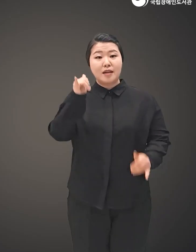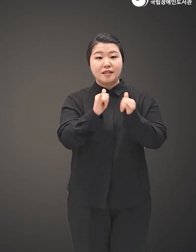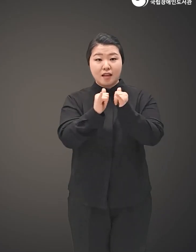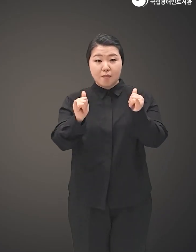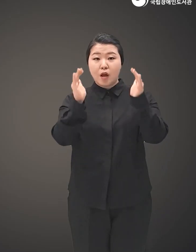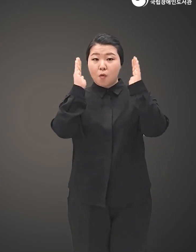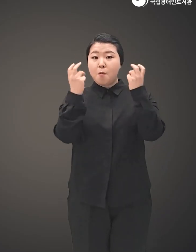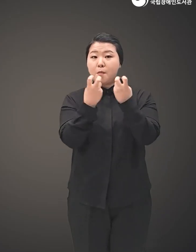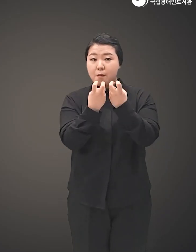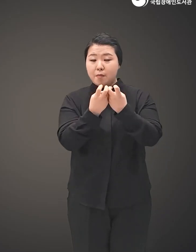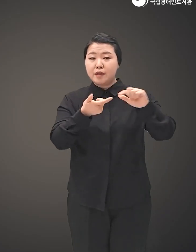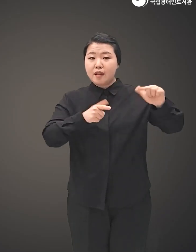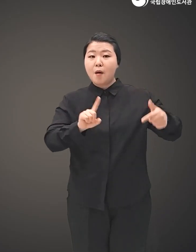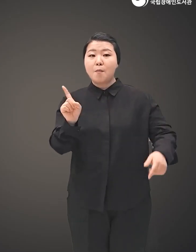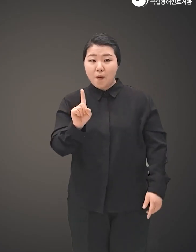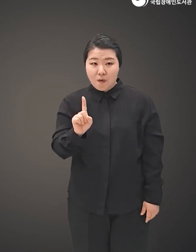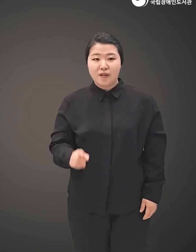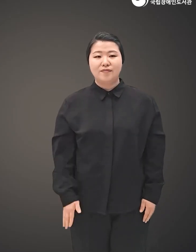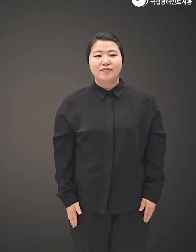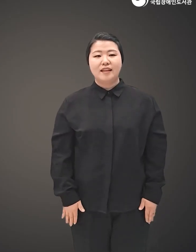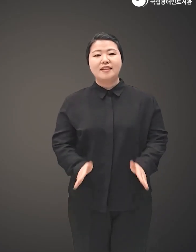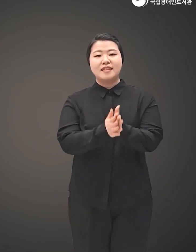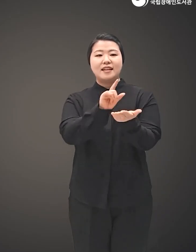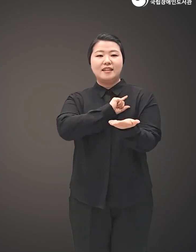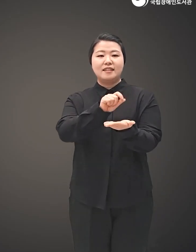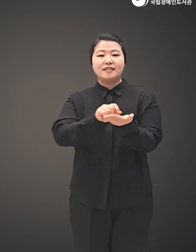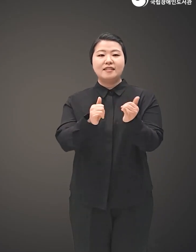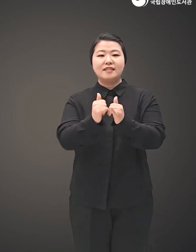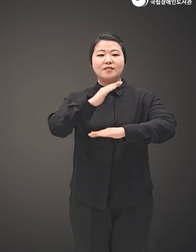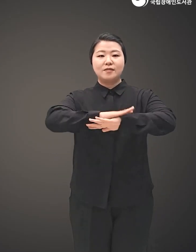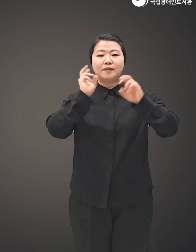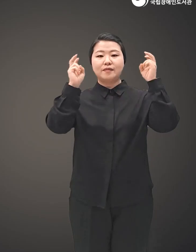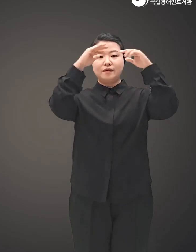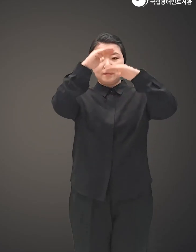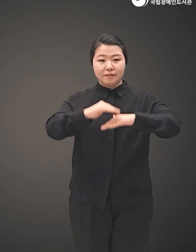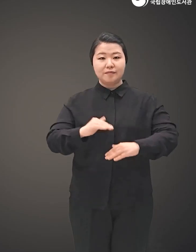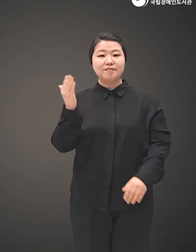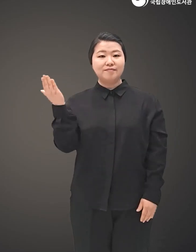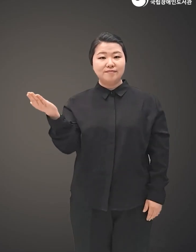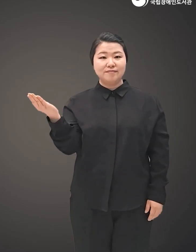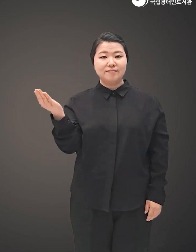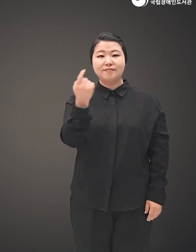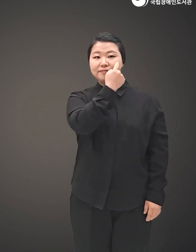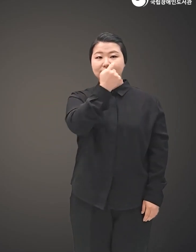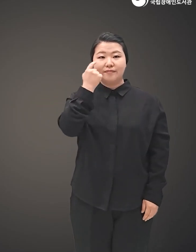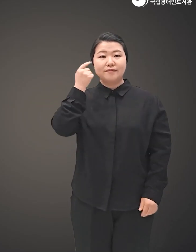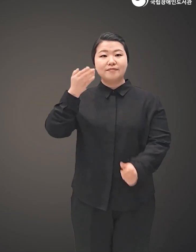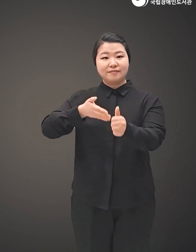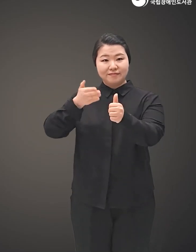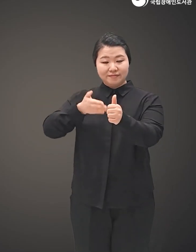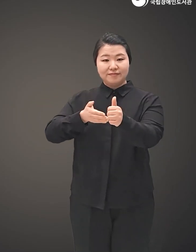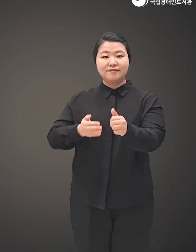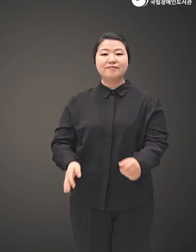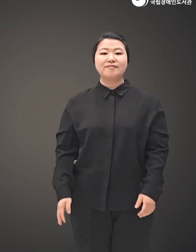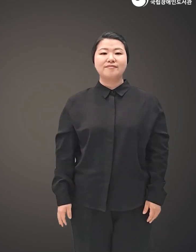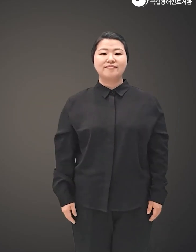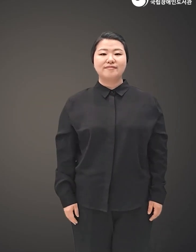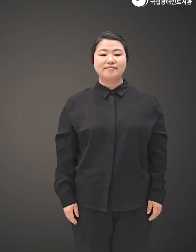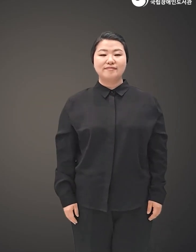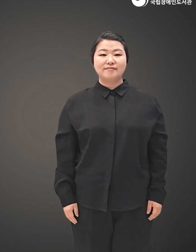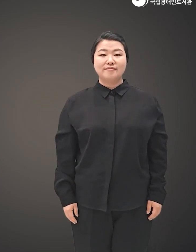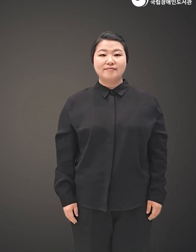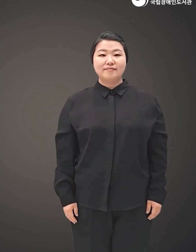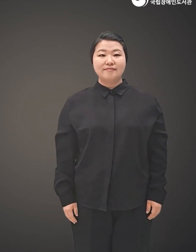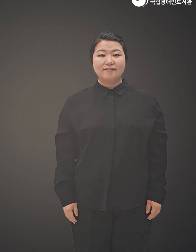그들의 공부는 무엇이 다른가? 도서명 공부에 미친 사람들. 저자 김병환. 출판사